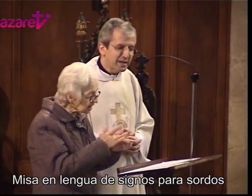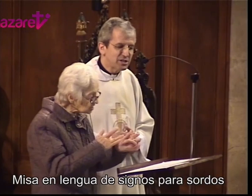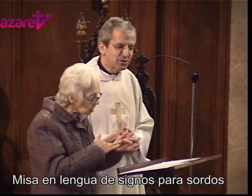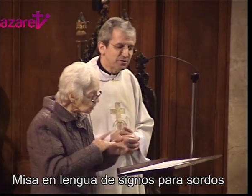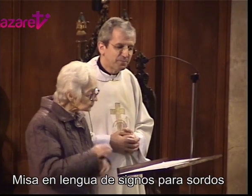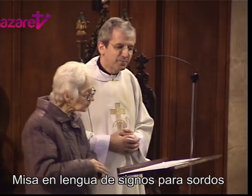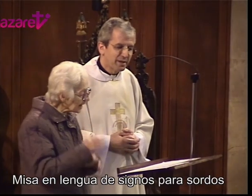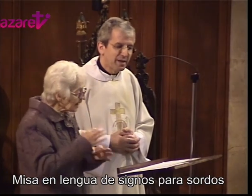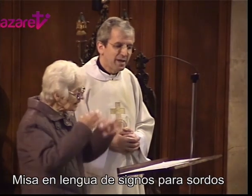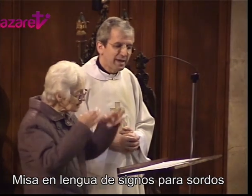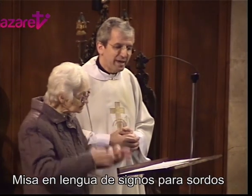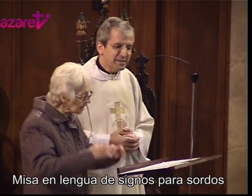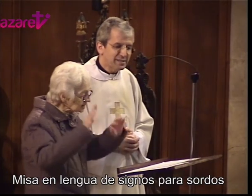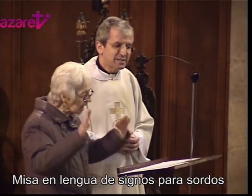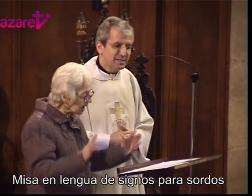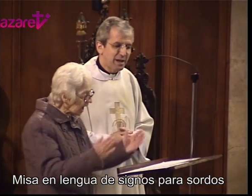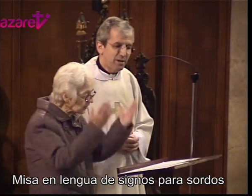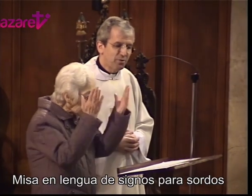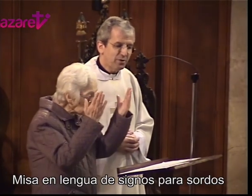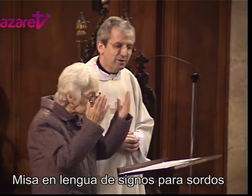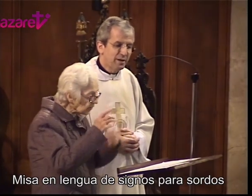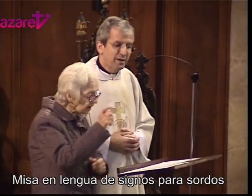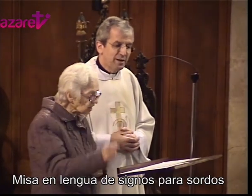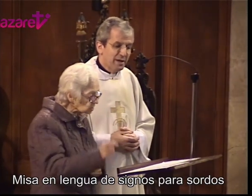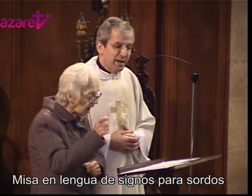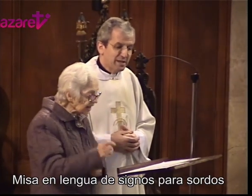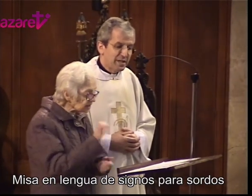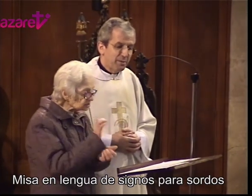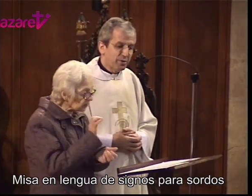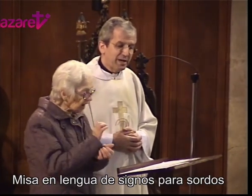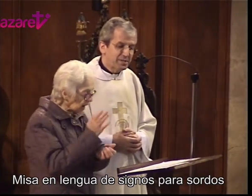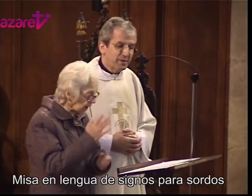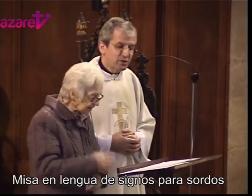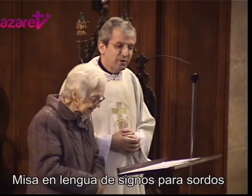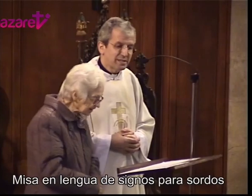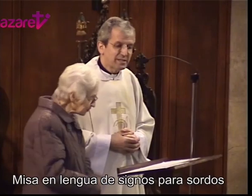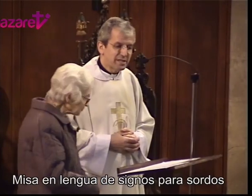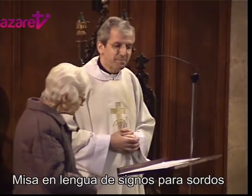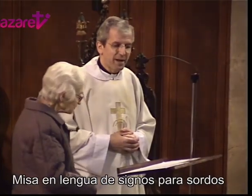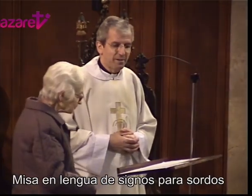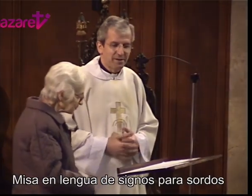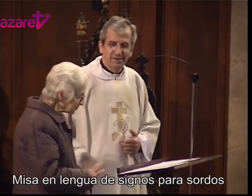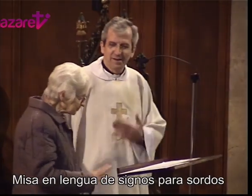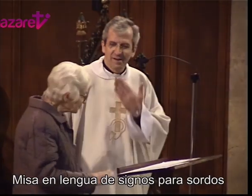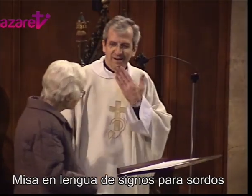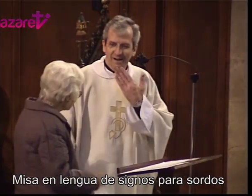Cristo, que es Salvador, el Salvador que las personas esperaban.